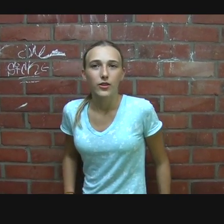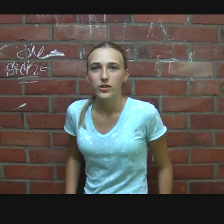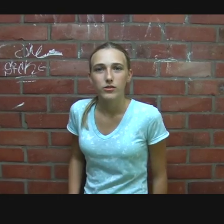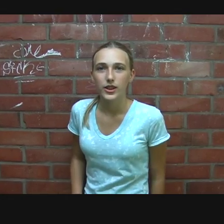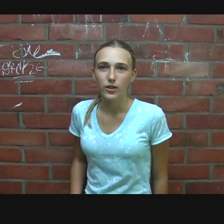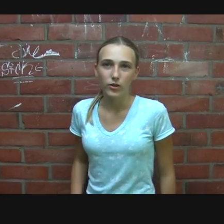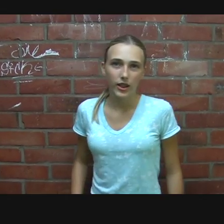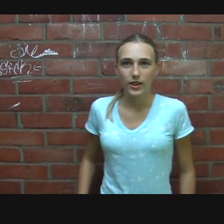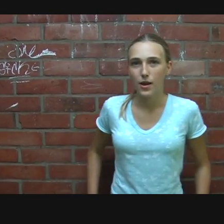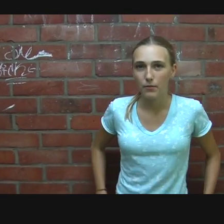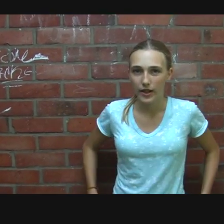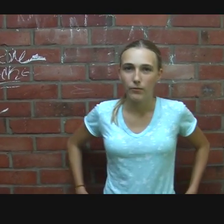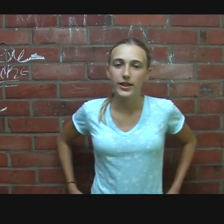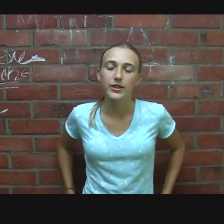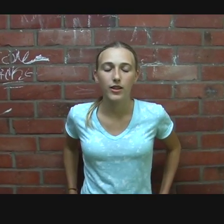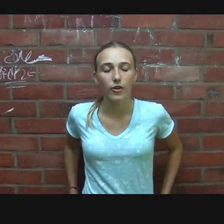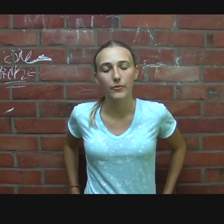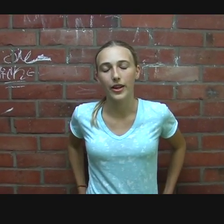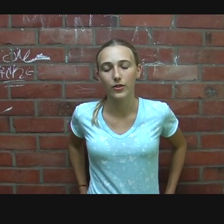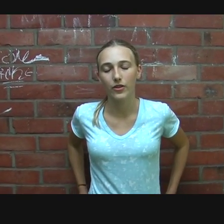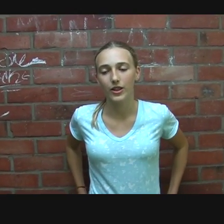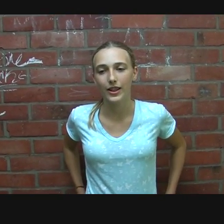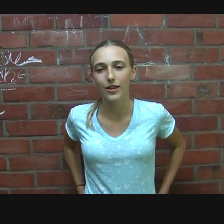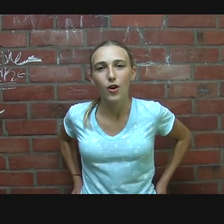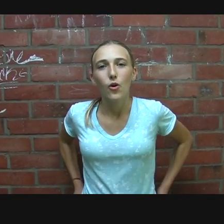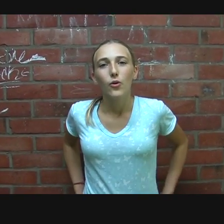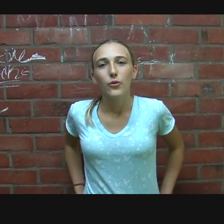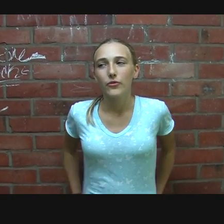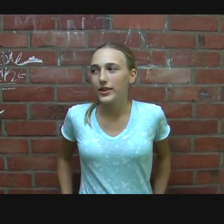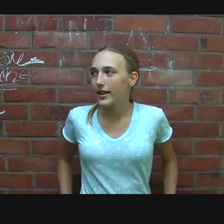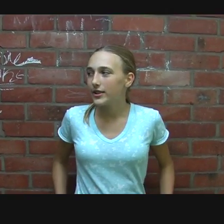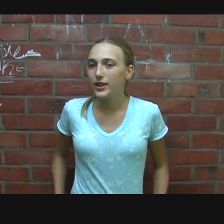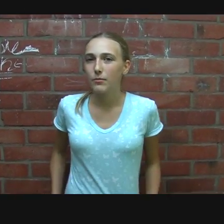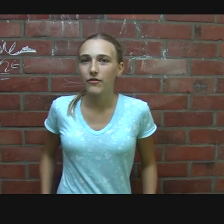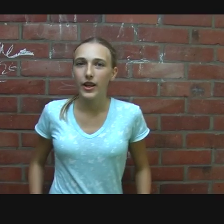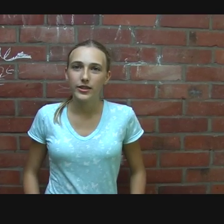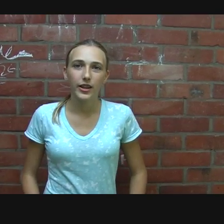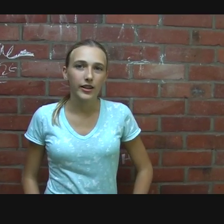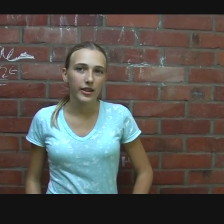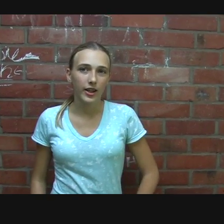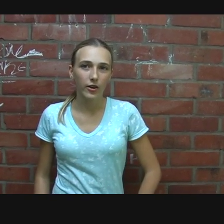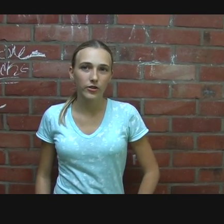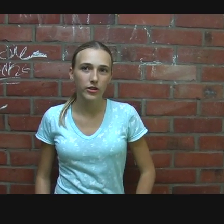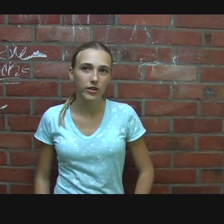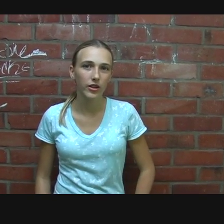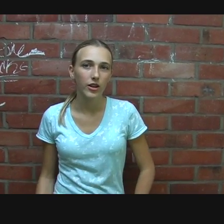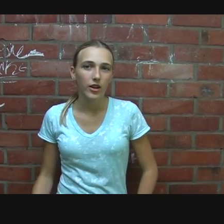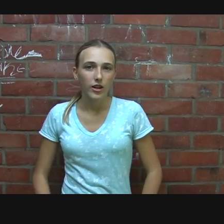dann solltest du sie ignorieren. Das kann man bei den meisten Chaträumen anklicken. Und wenn es das nicht gibt, vielleicht einen anderen